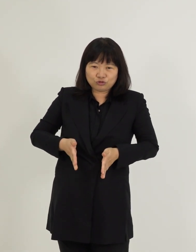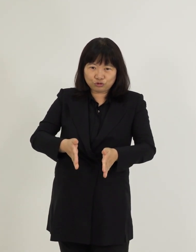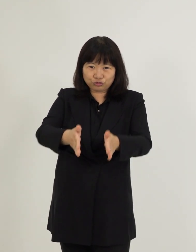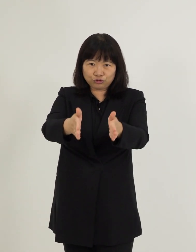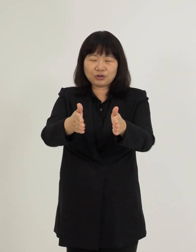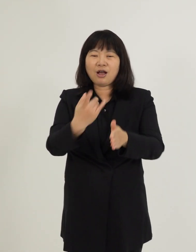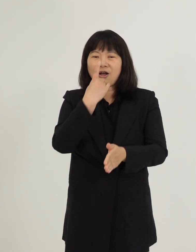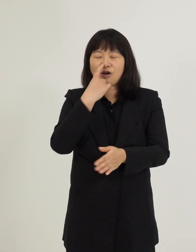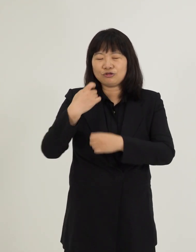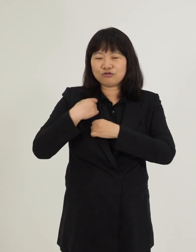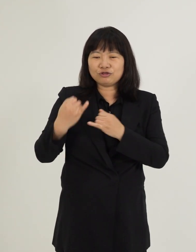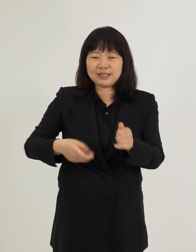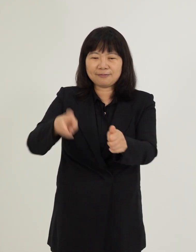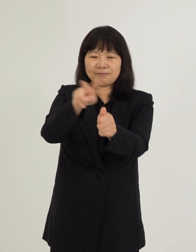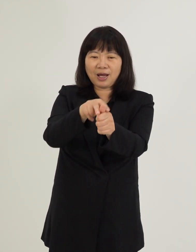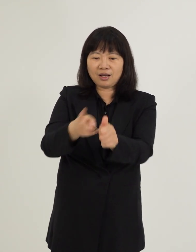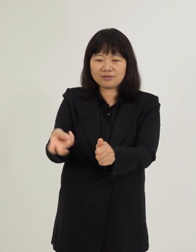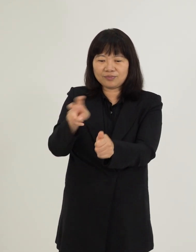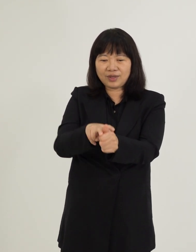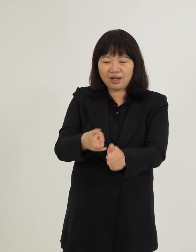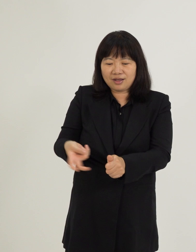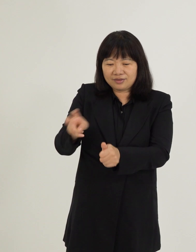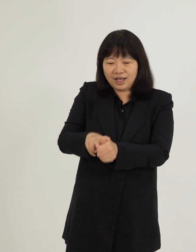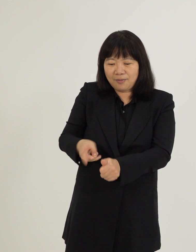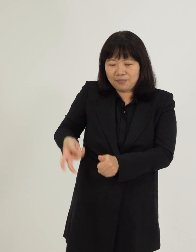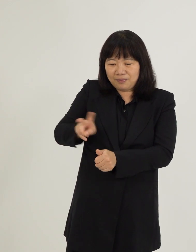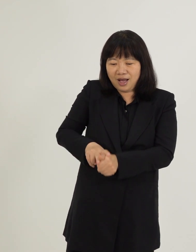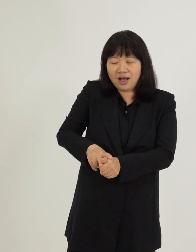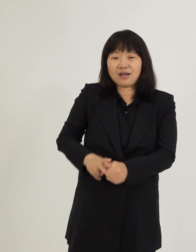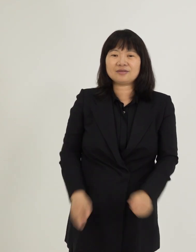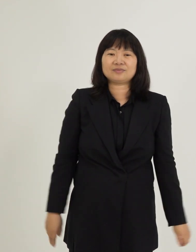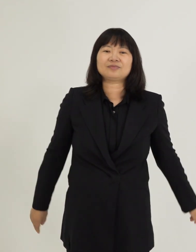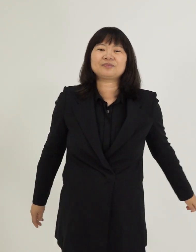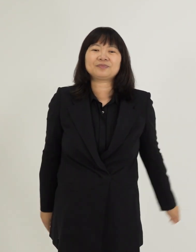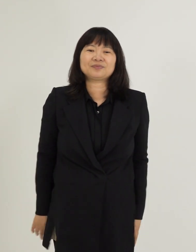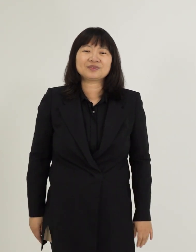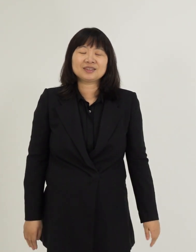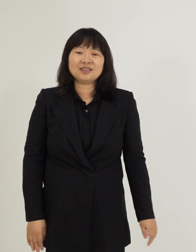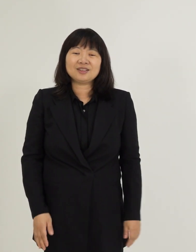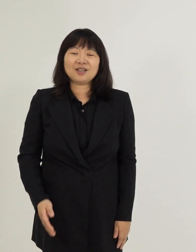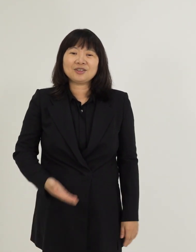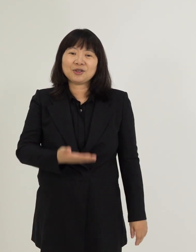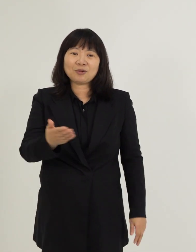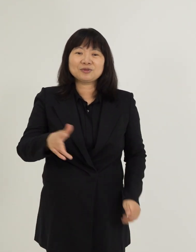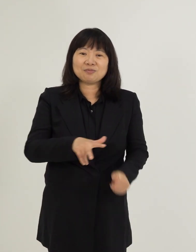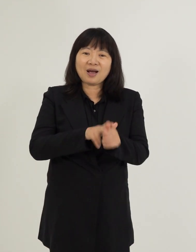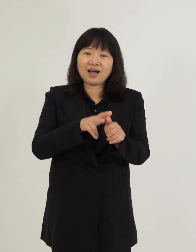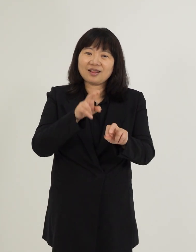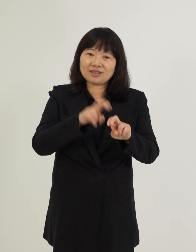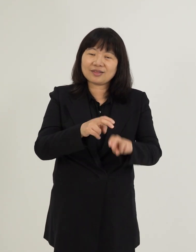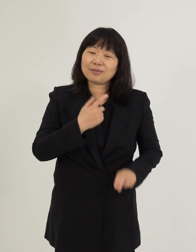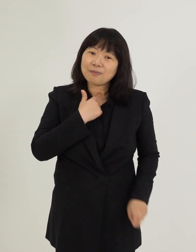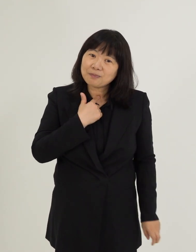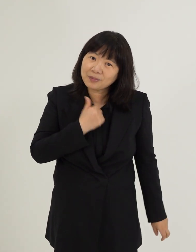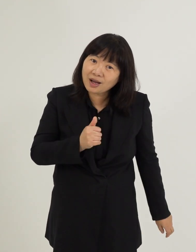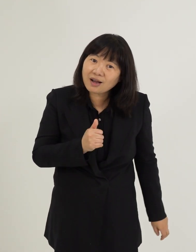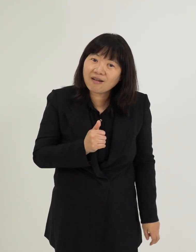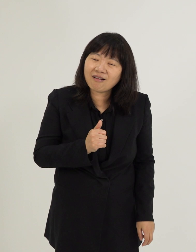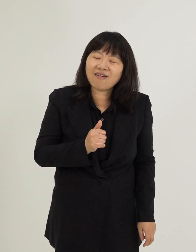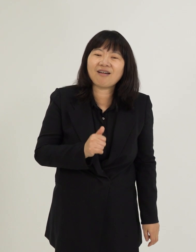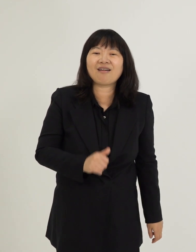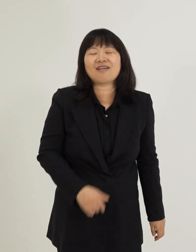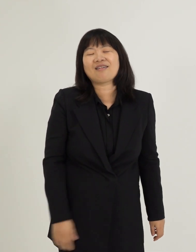거기 태웁니다. 여러분, 진짜 제대로 된 말 위 잔등에 한번 올라가 앉아본 적 있어요?